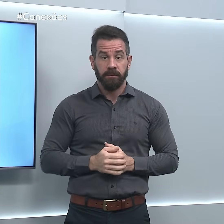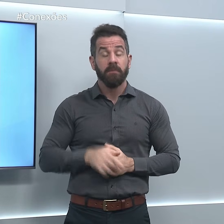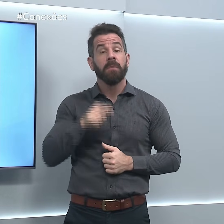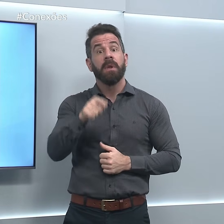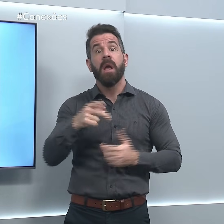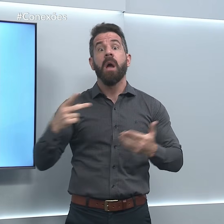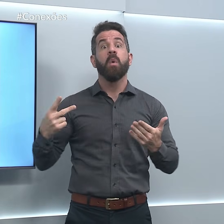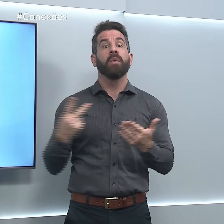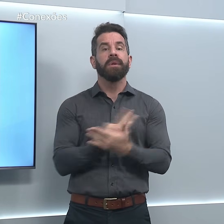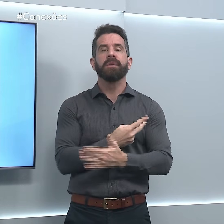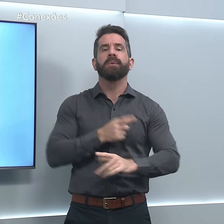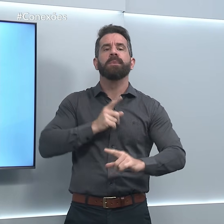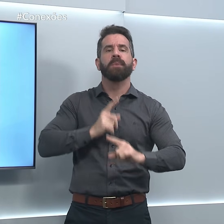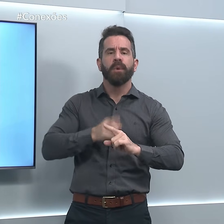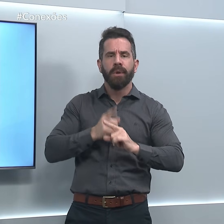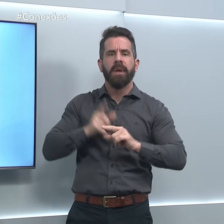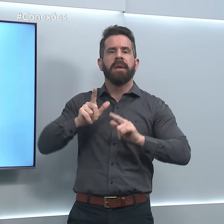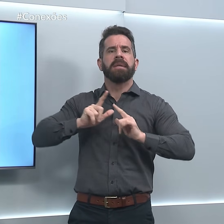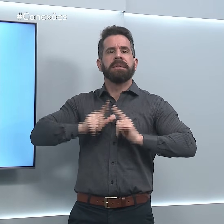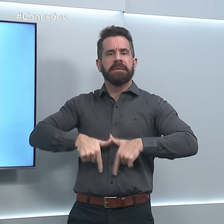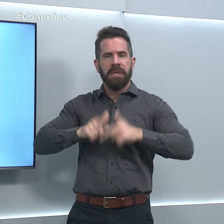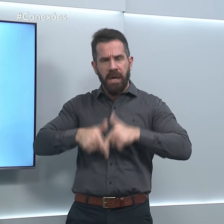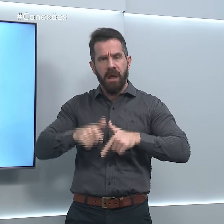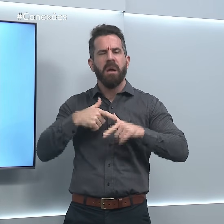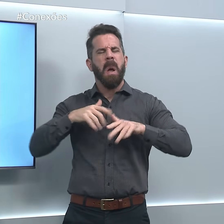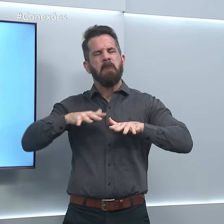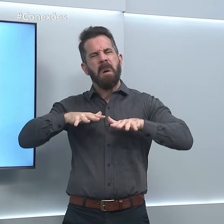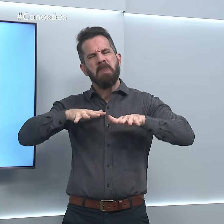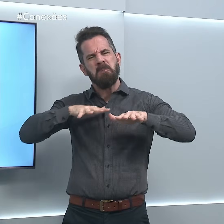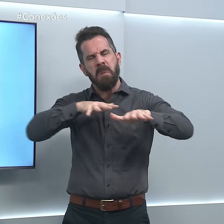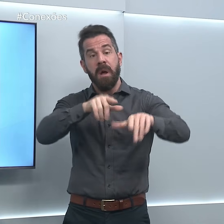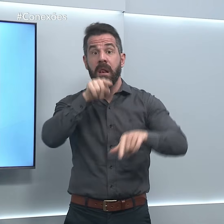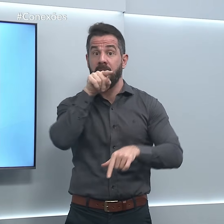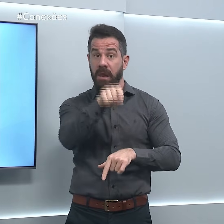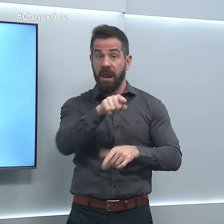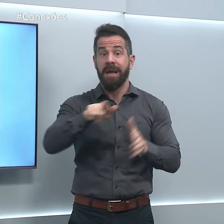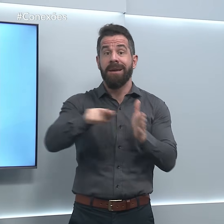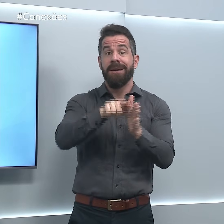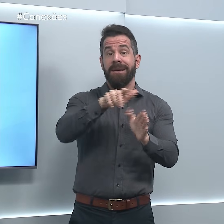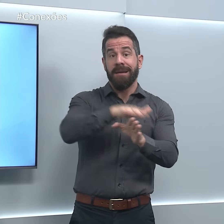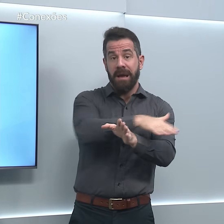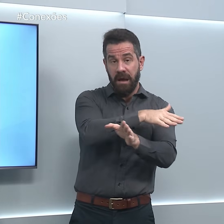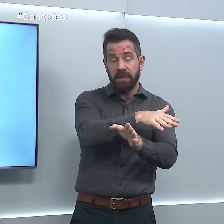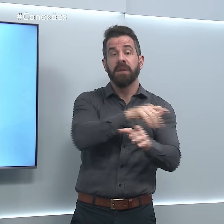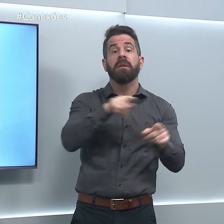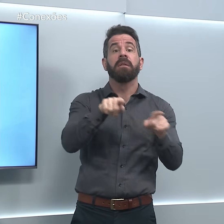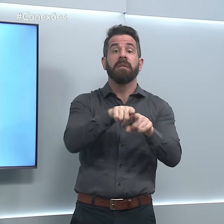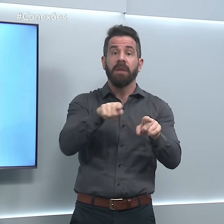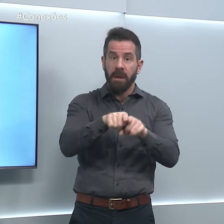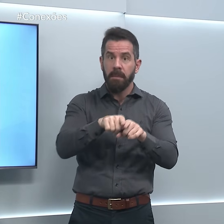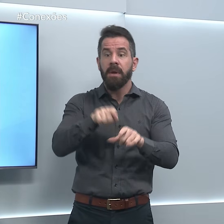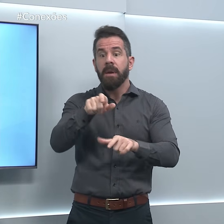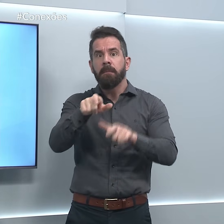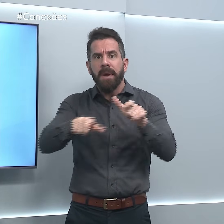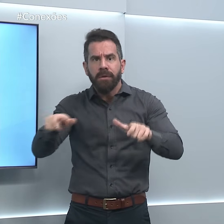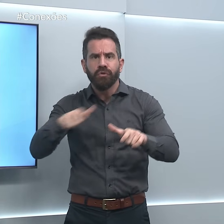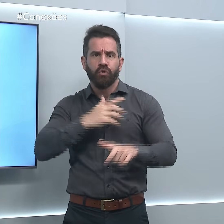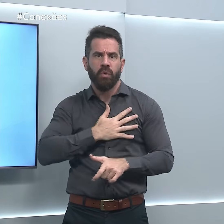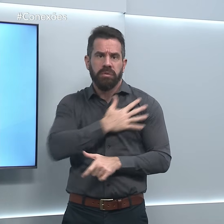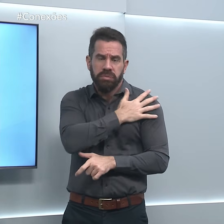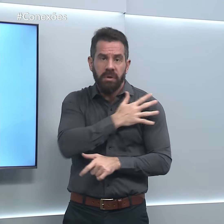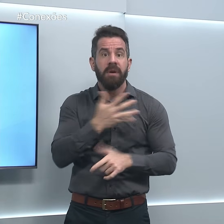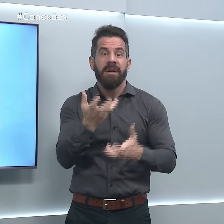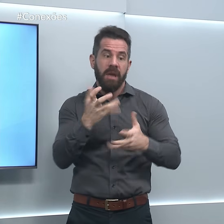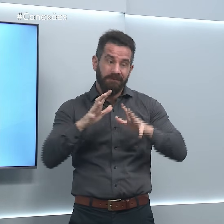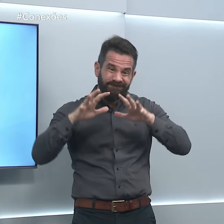uma intensificação da ofensiva israelense em Gaza, com o início de uma ampla operação terrestre para tomar a